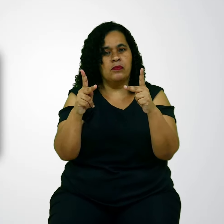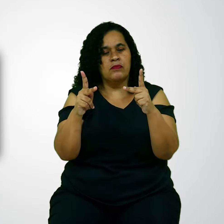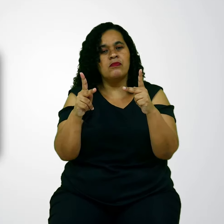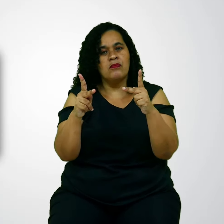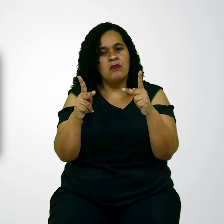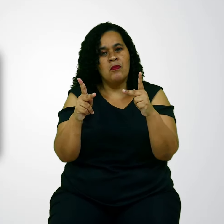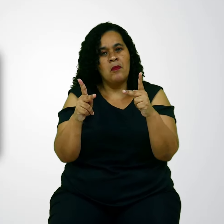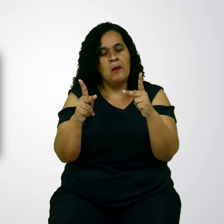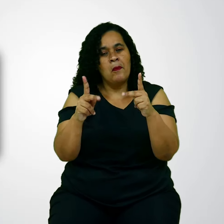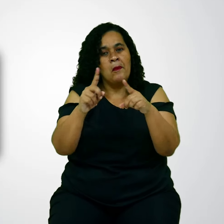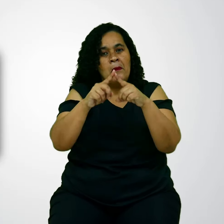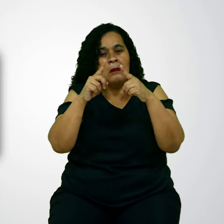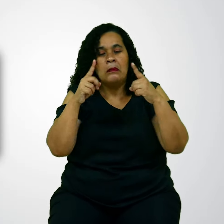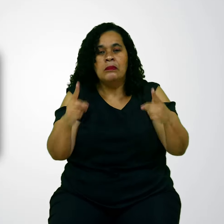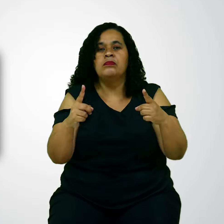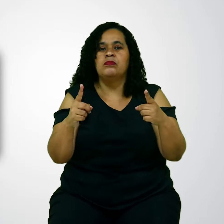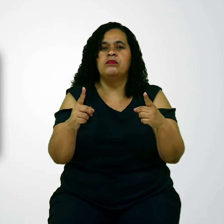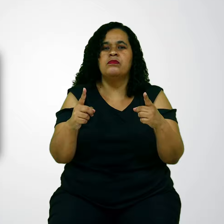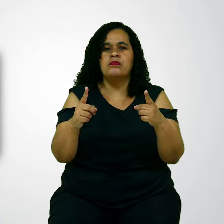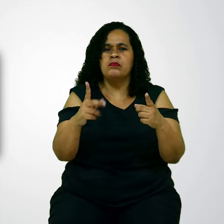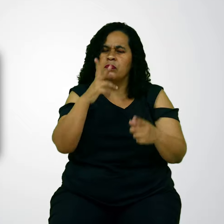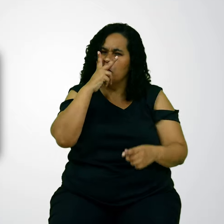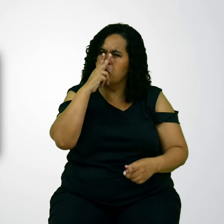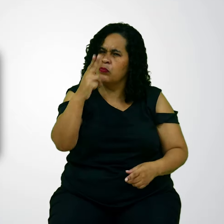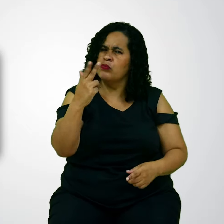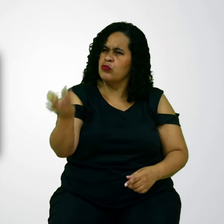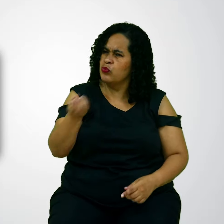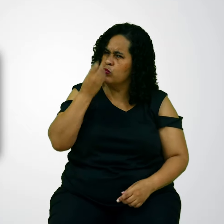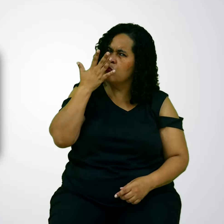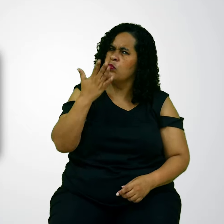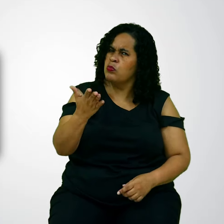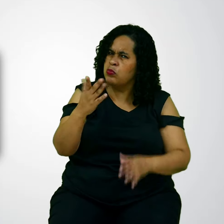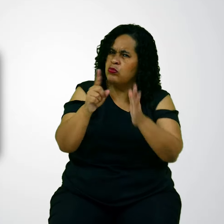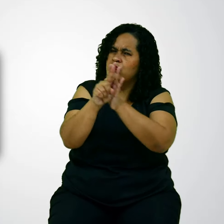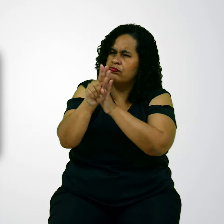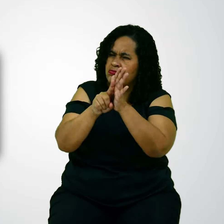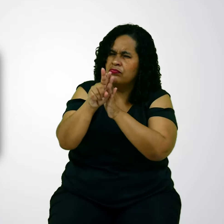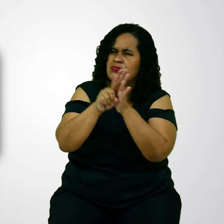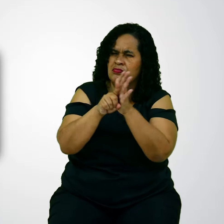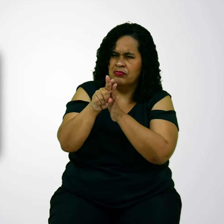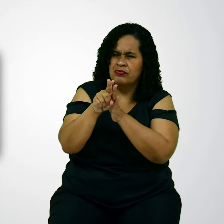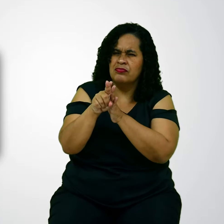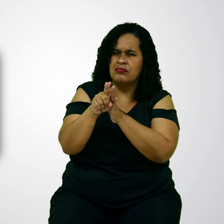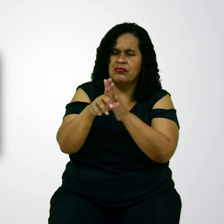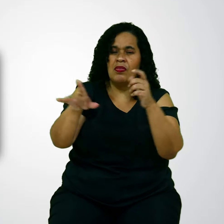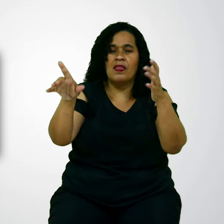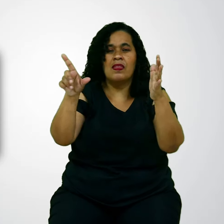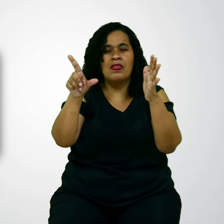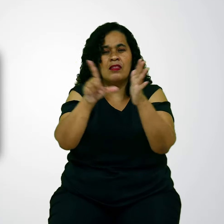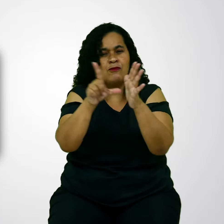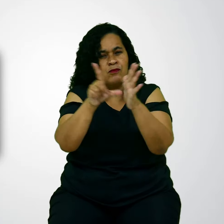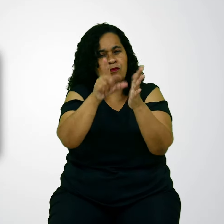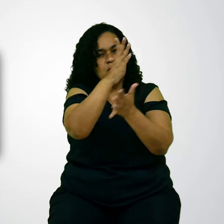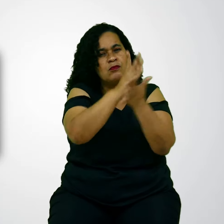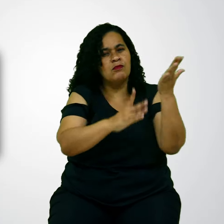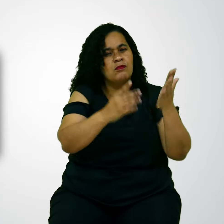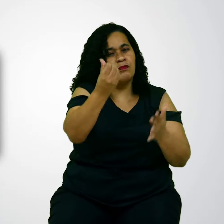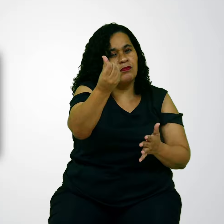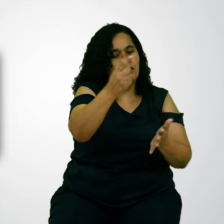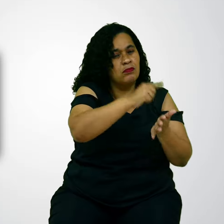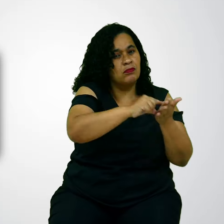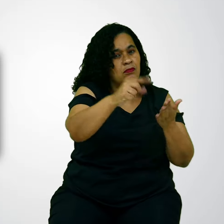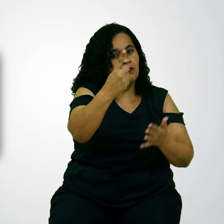Bíblia, que eu acho que vale a pena a promessa. Dá uma olhadinha para esse texto, que é Levítico capítulo 6, verso 13. Olha, eles leram